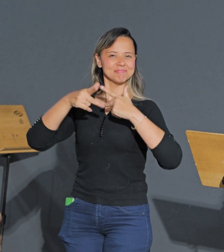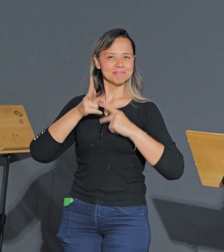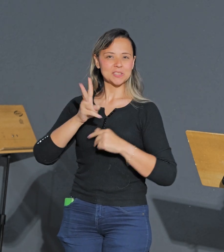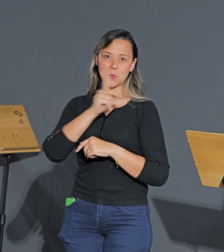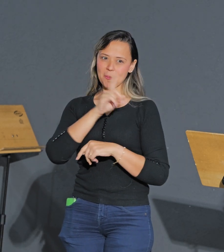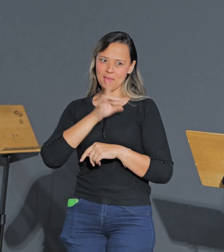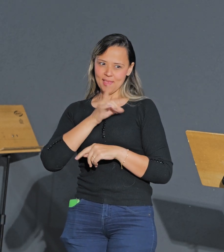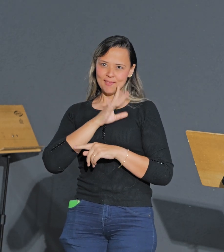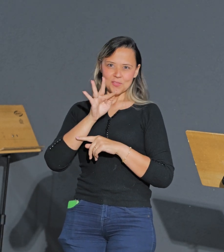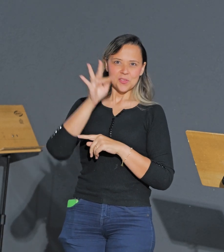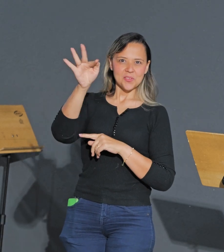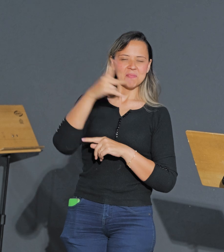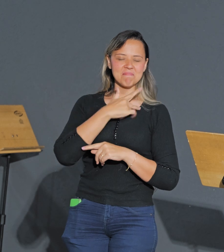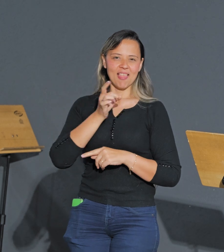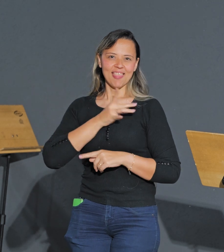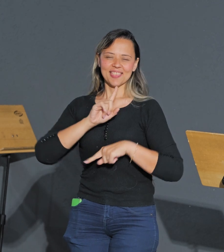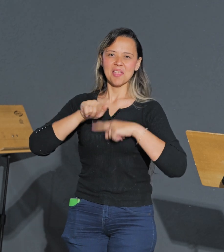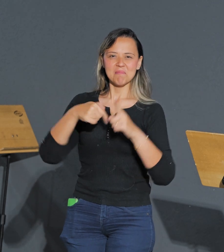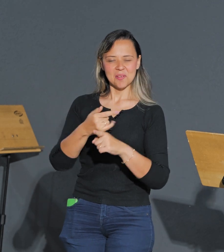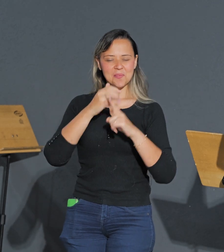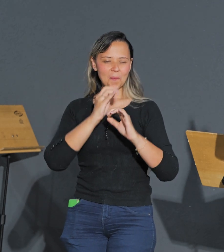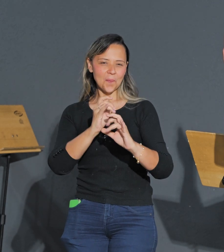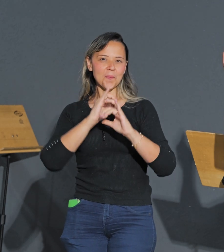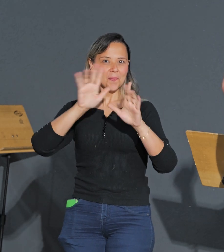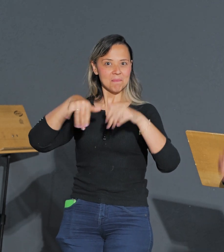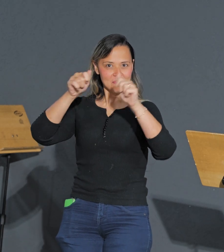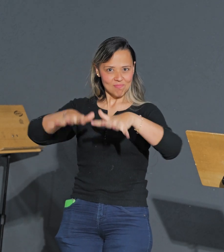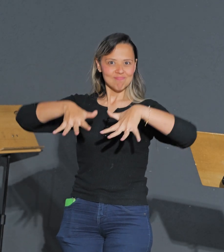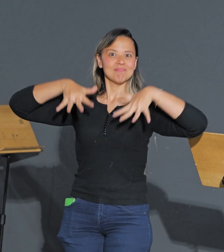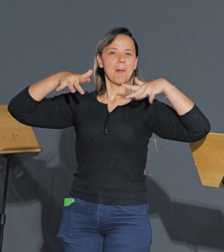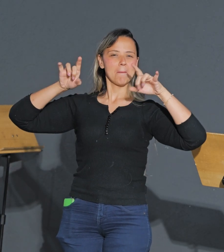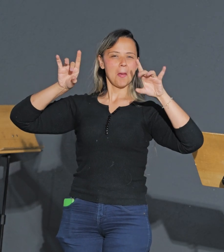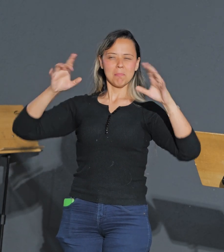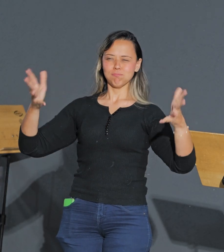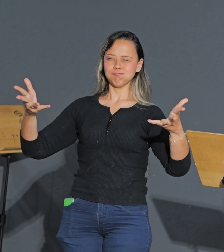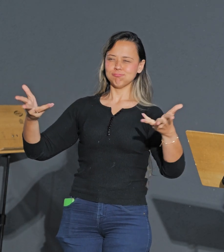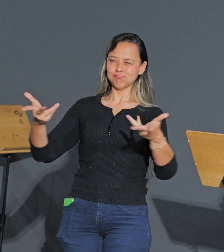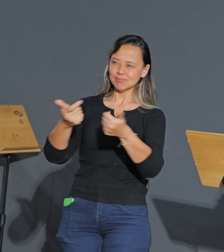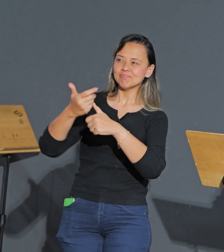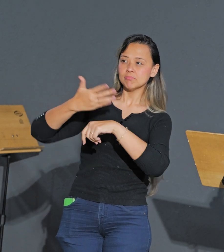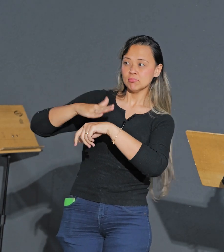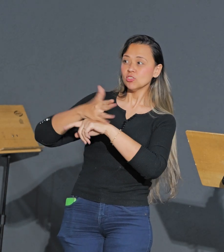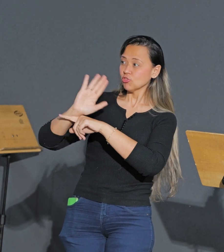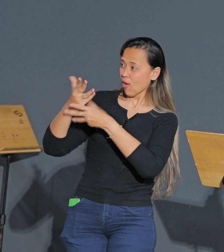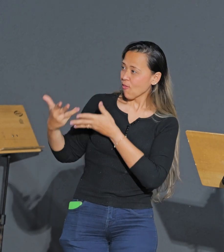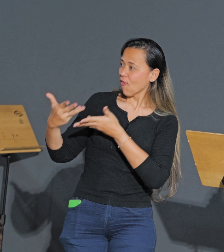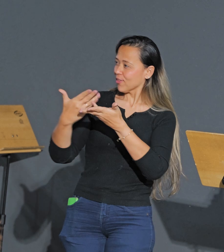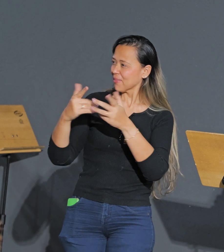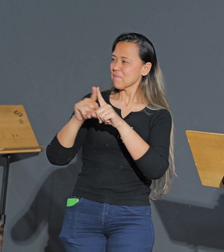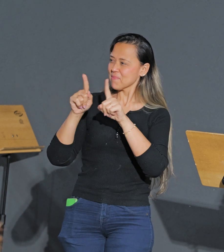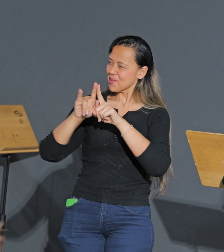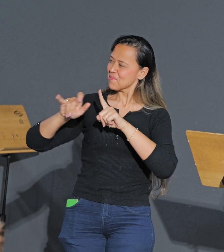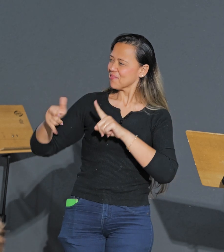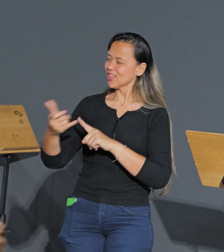não sintam medo e nem tensão depois na hora de tocar lá no Grande Teatro, na nossa mostra didática, que já fica o convite para vocês